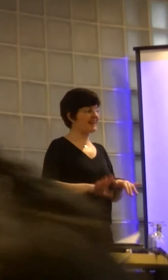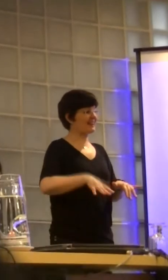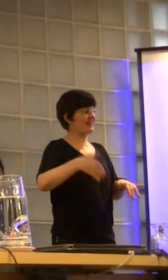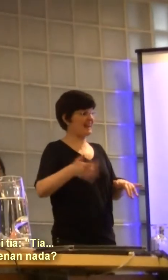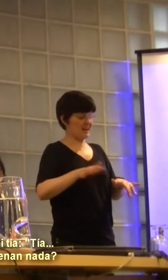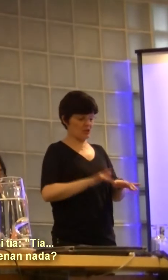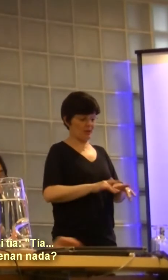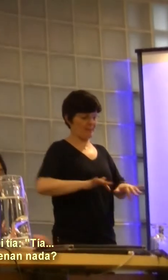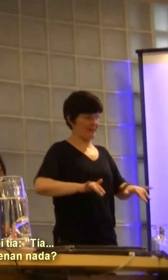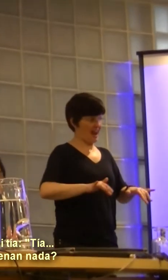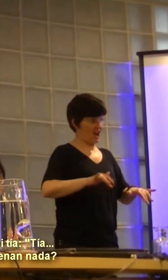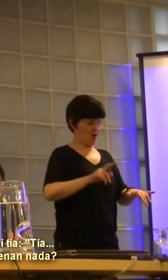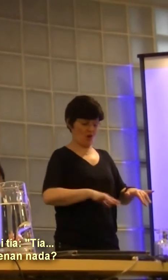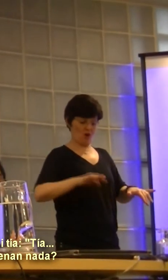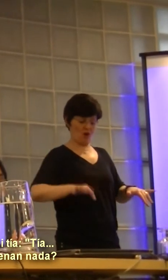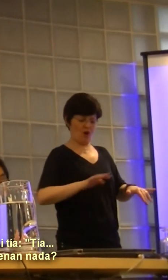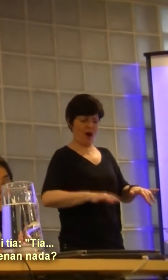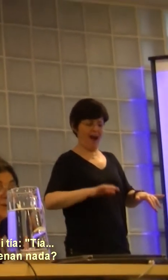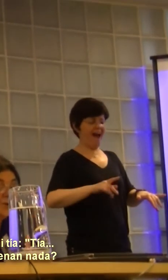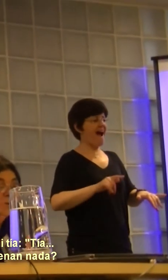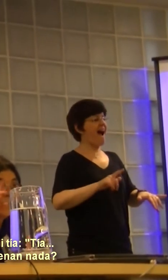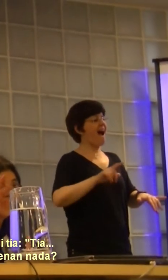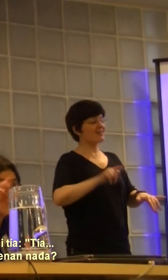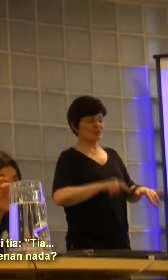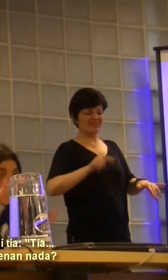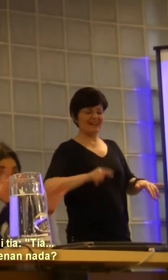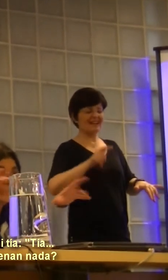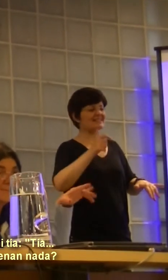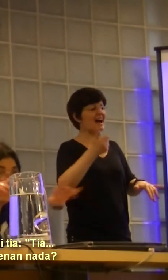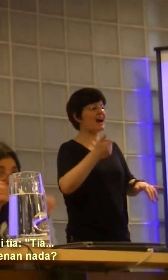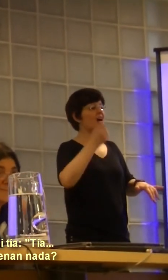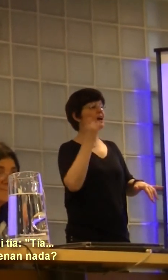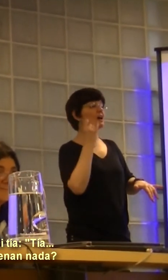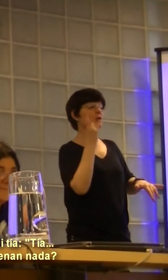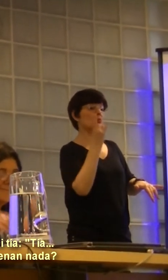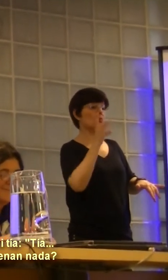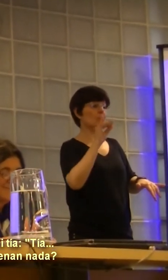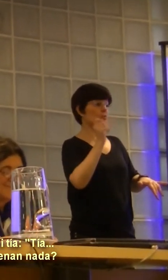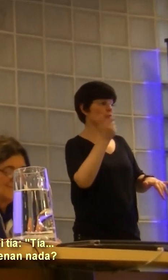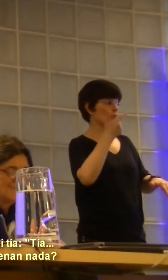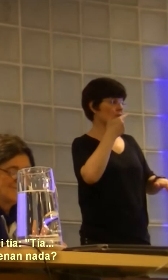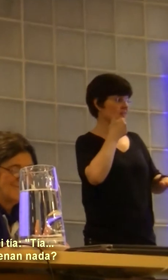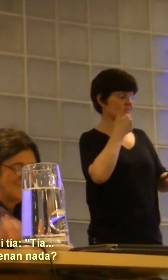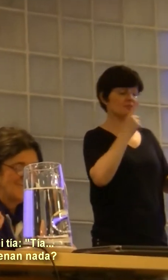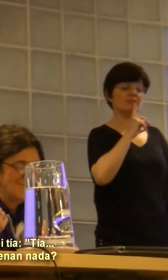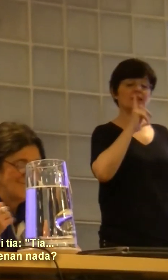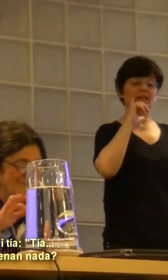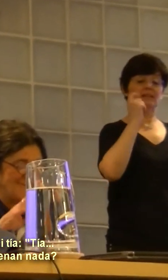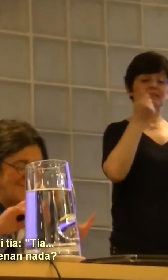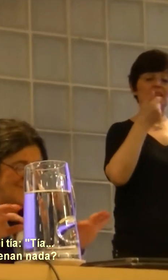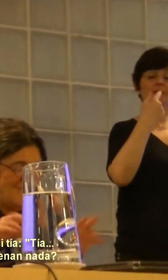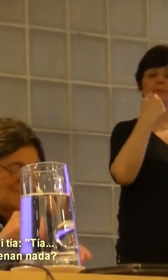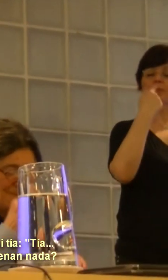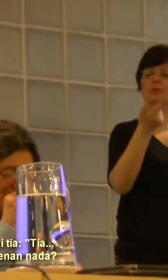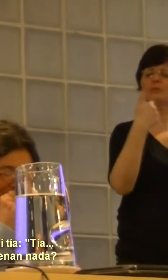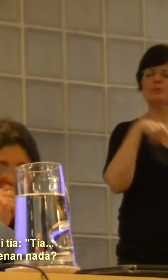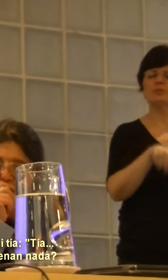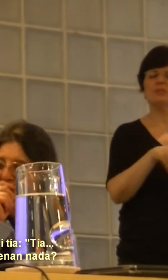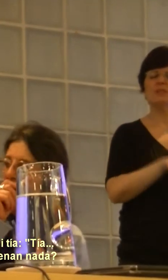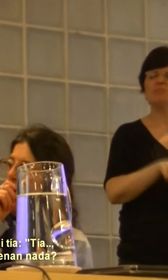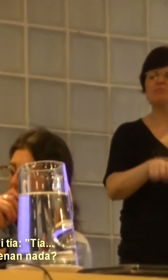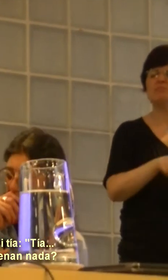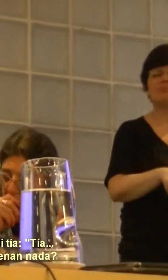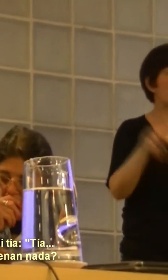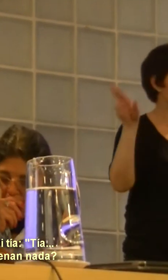del piano, las teclas agudas. Y le pregunté a mi tía, tía, ¿para qué sirven estas teclas que